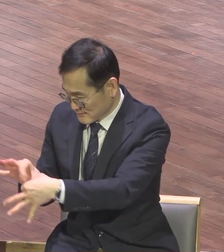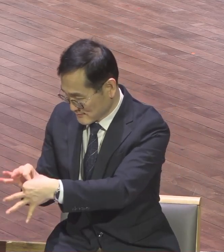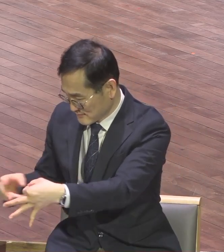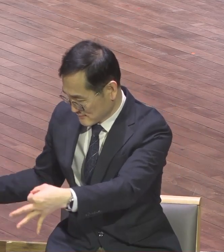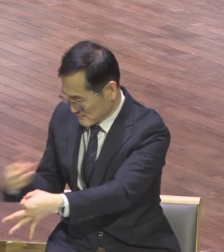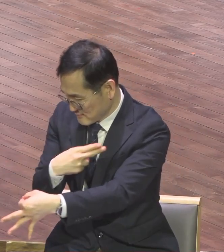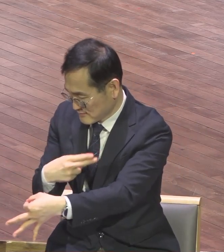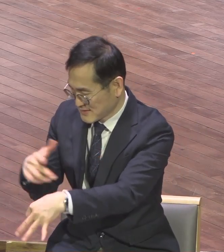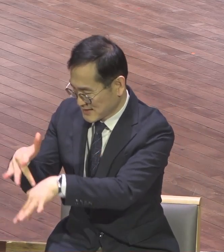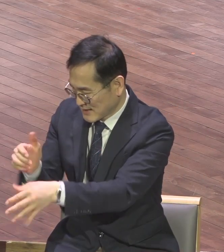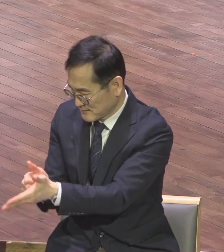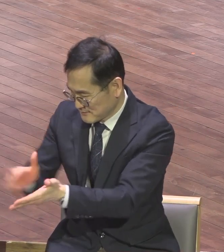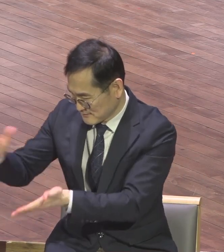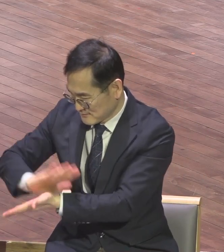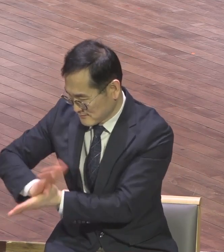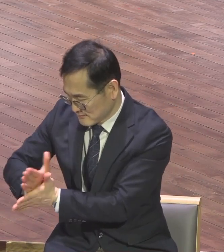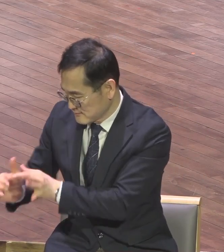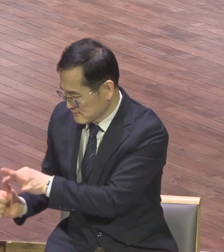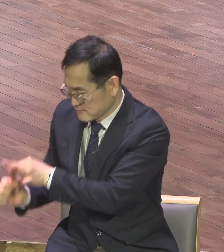멸하러 오셨기 때문에